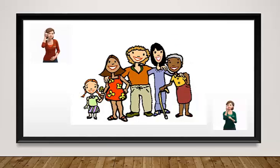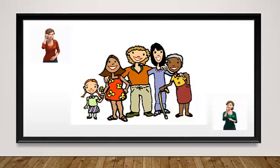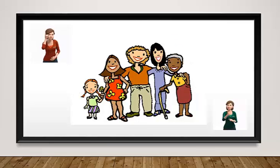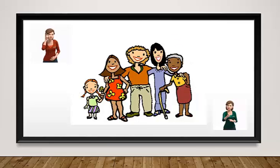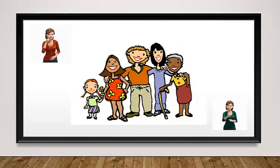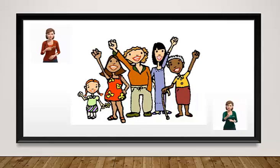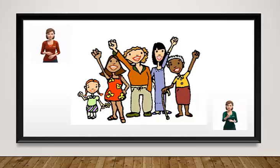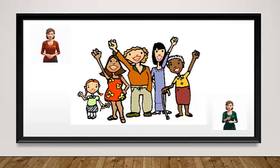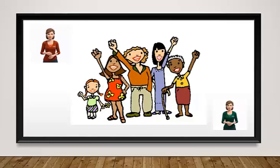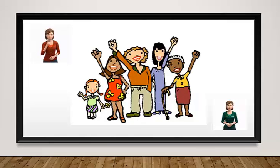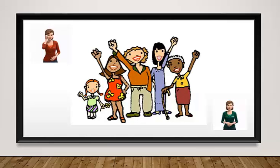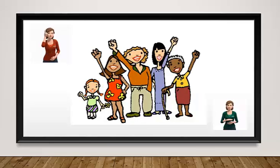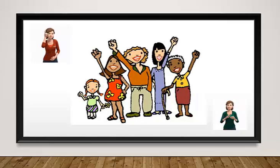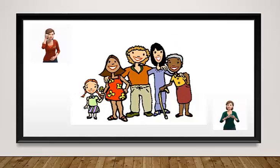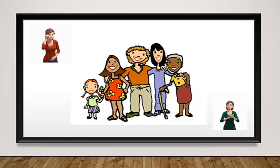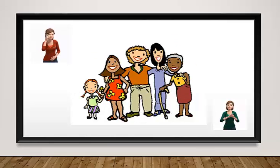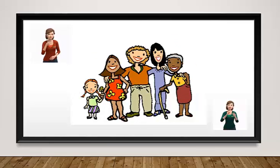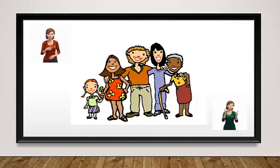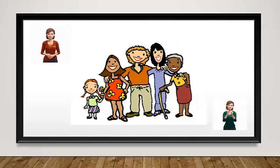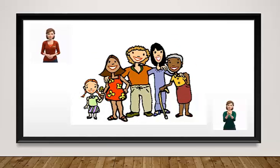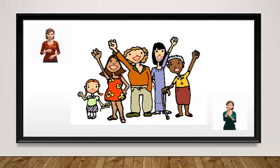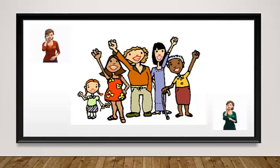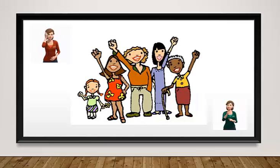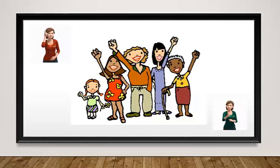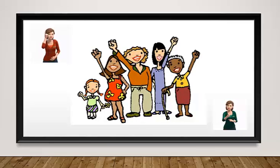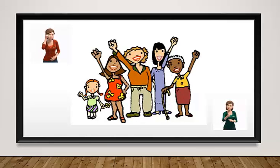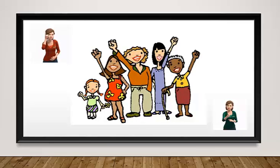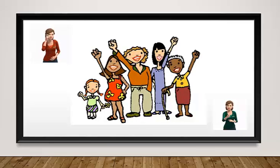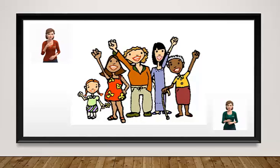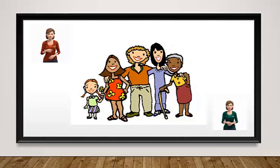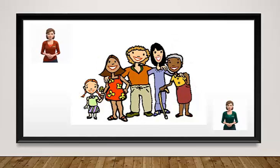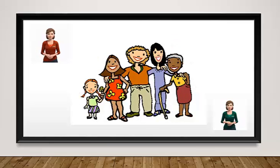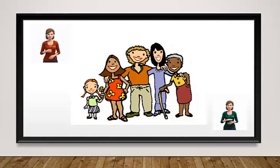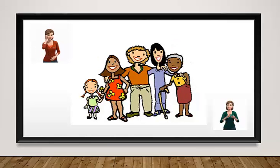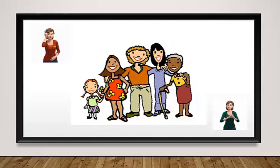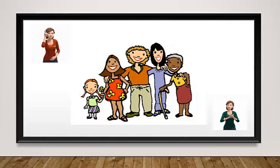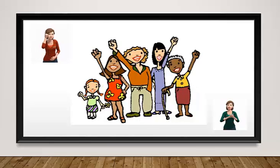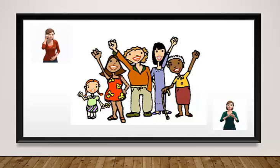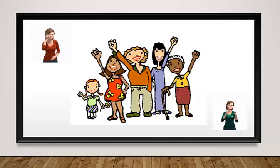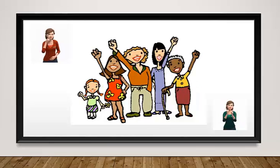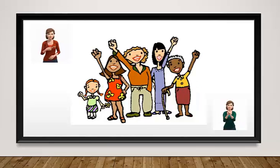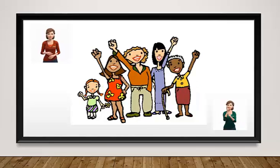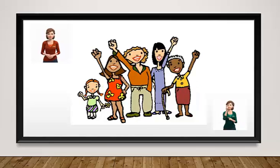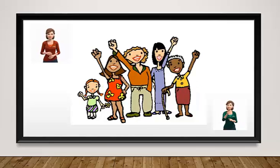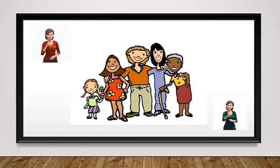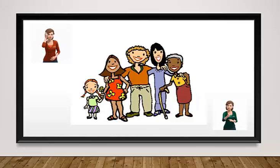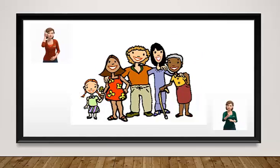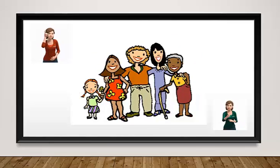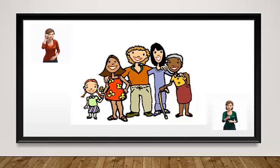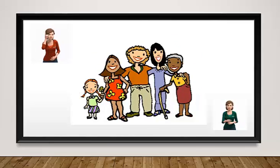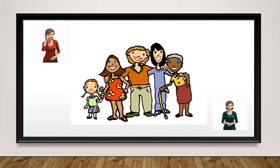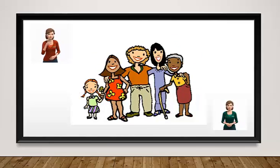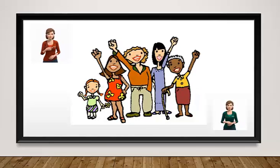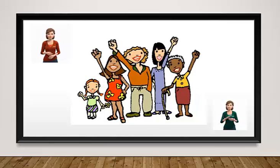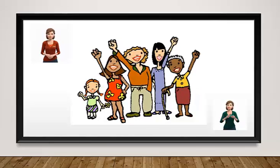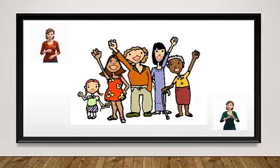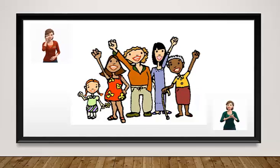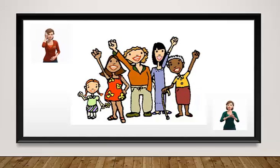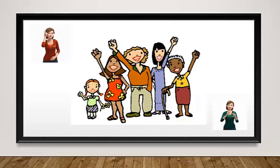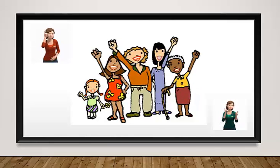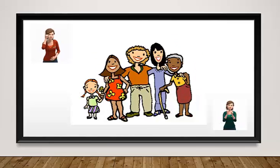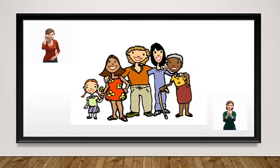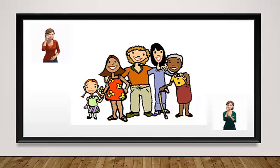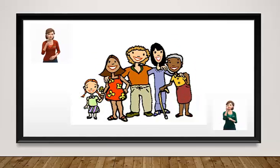propósito general utilizados al servicio del reconocimiento de formas humanas y que es importante observar los